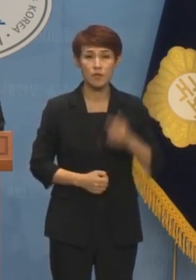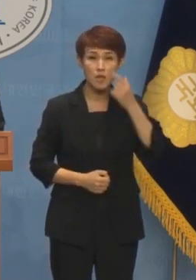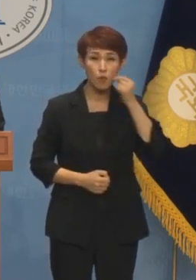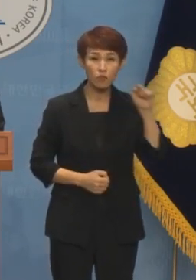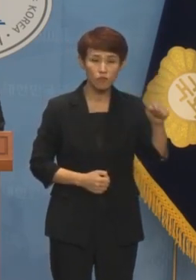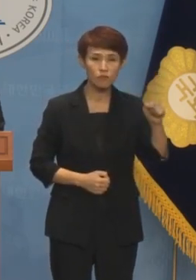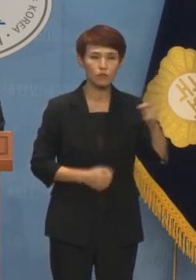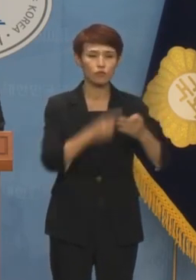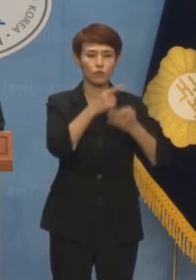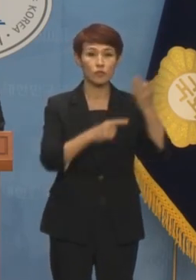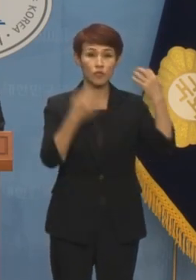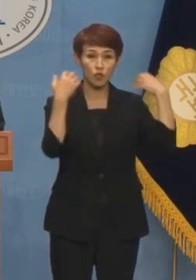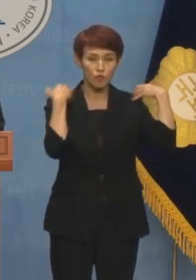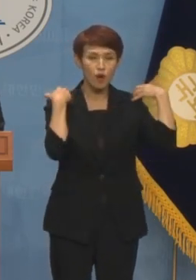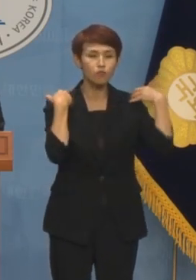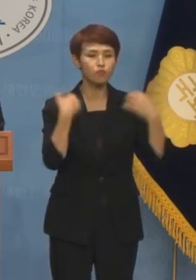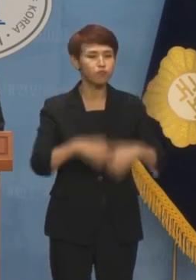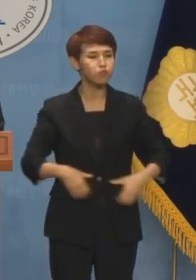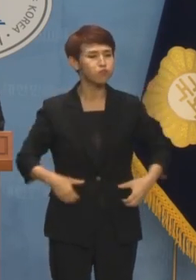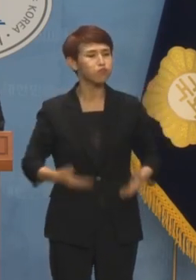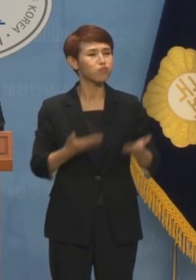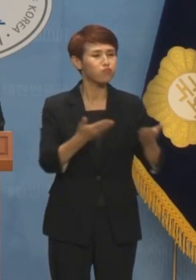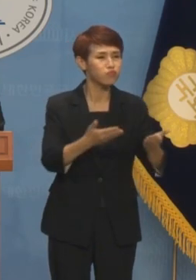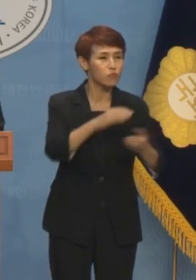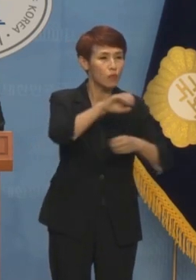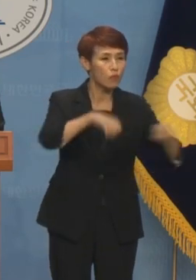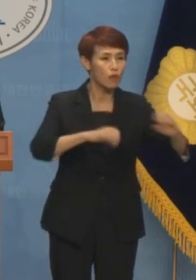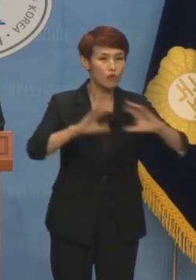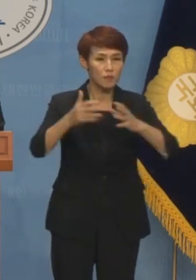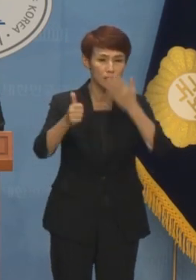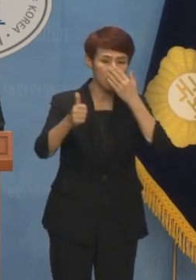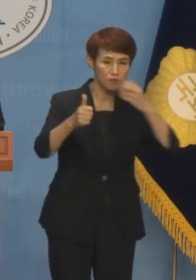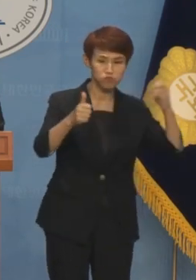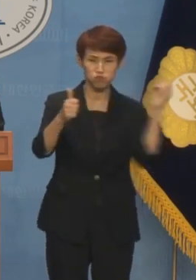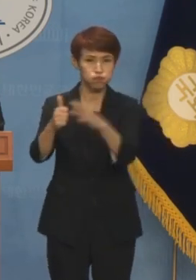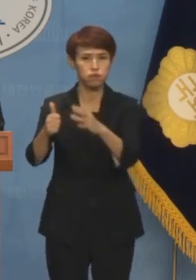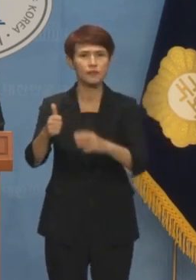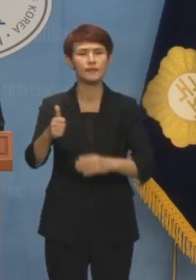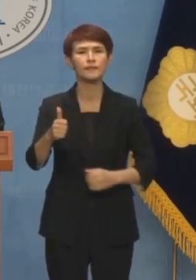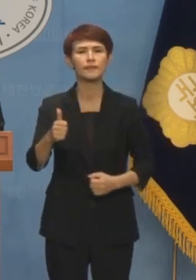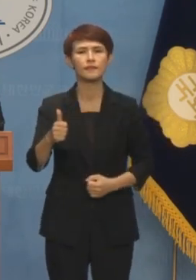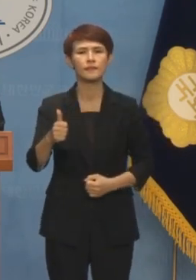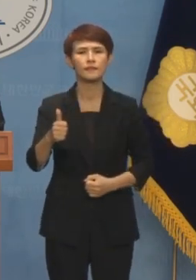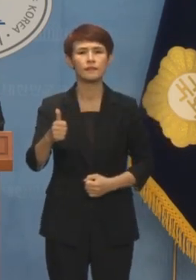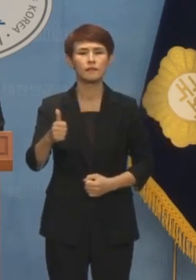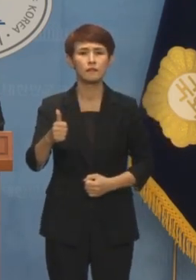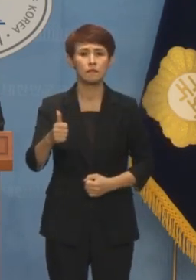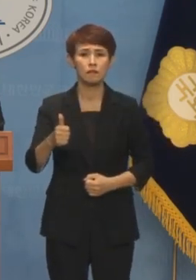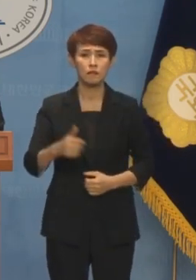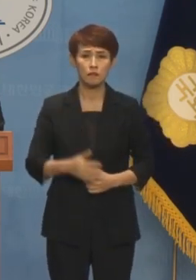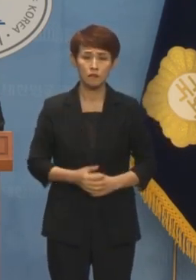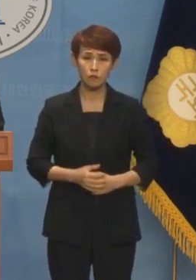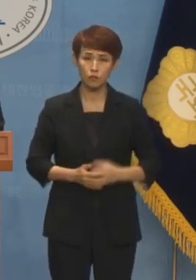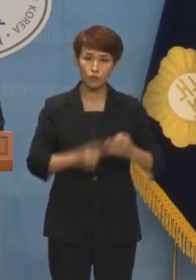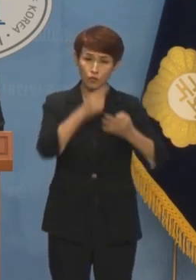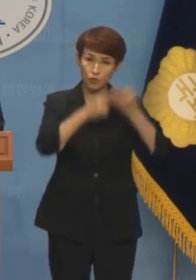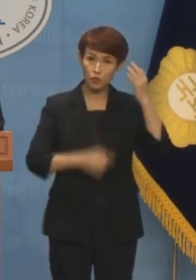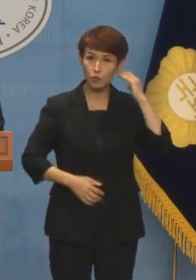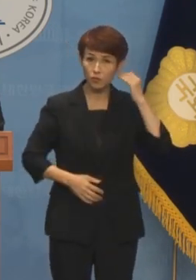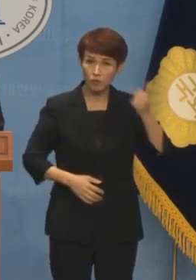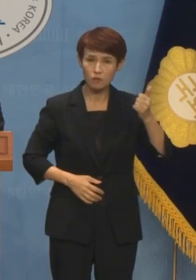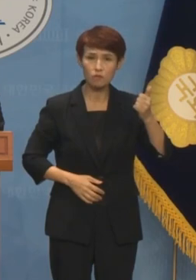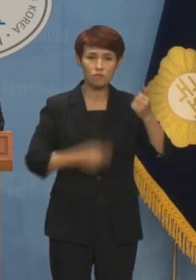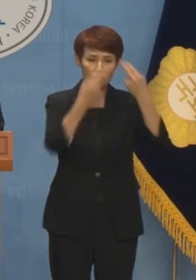일본은 윤석열 정부가 따라놓은 물 반컵을 우리 국민의 면전에 뿌려대고 있습니다. 윤석열 대통령은 야스쿠니